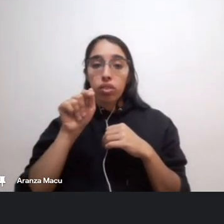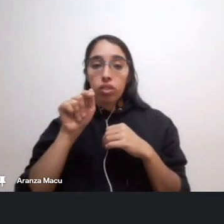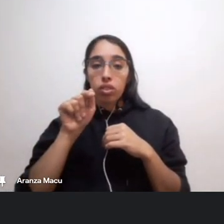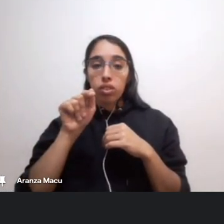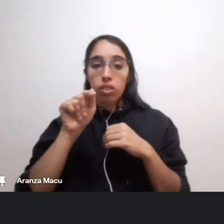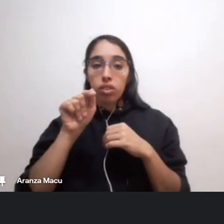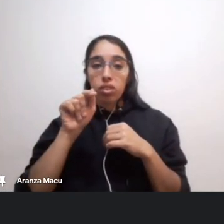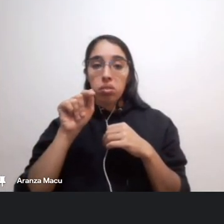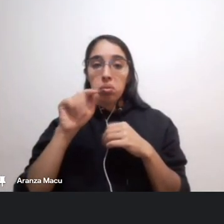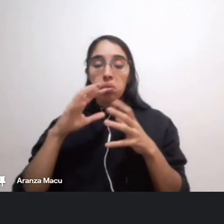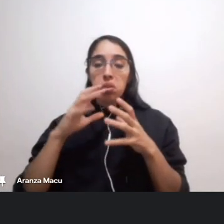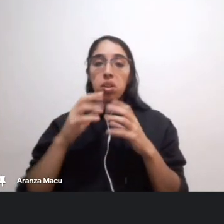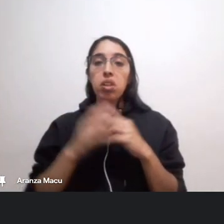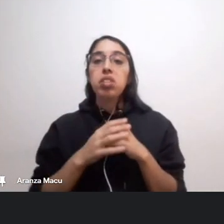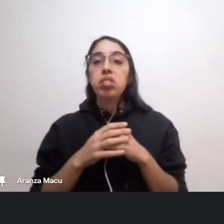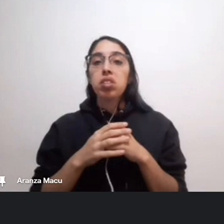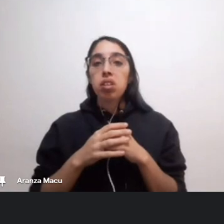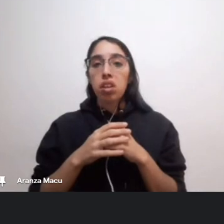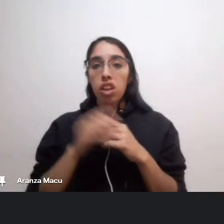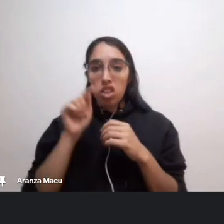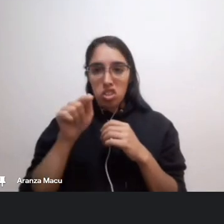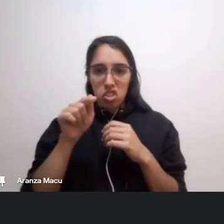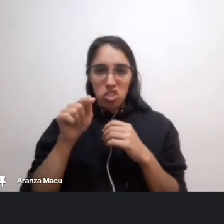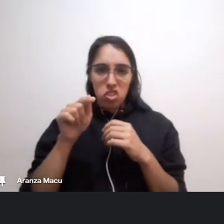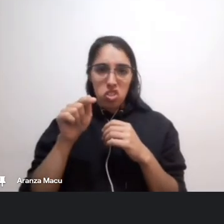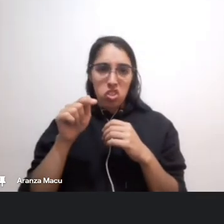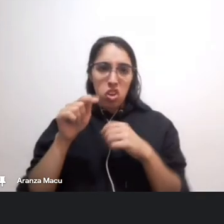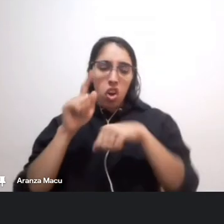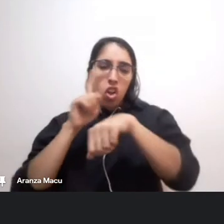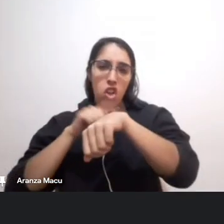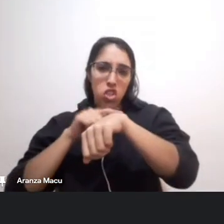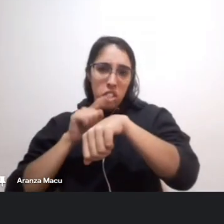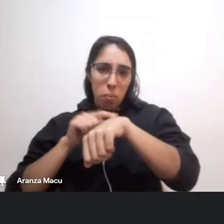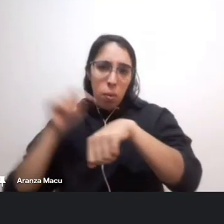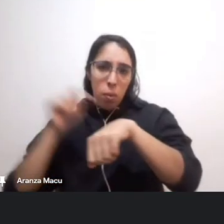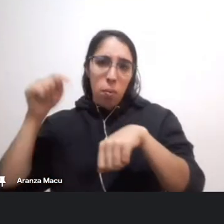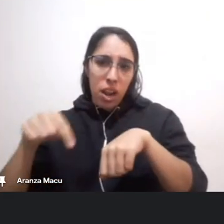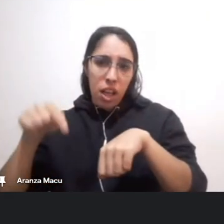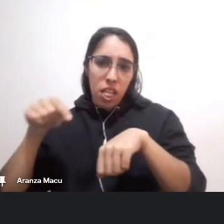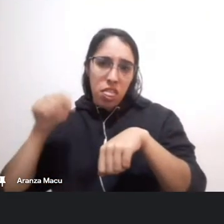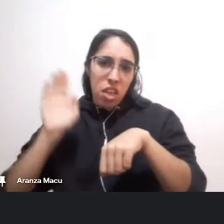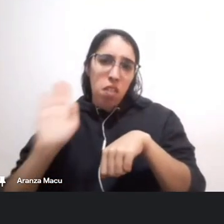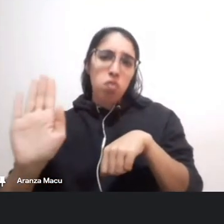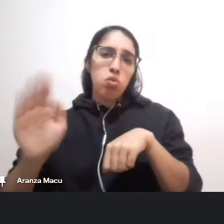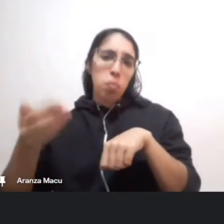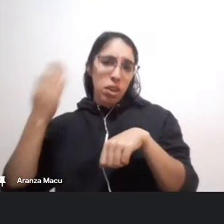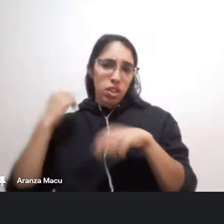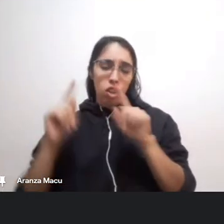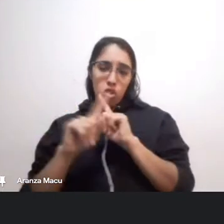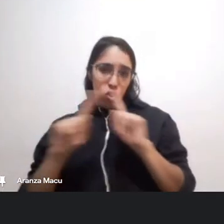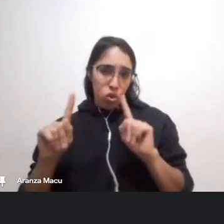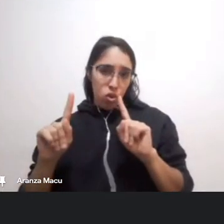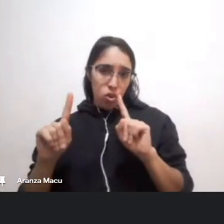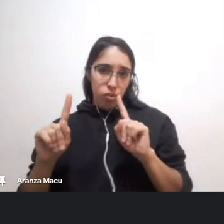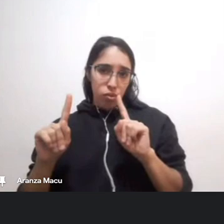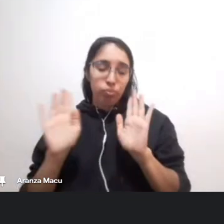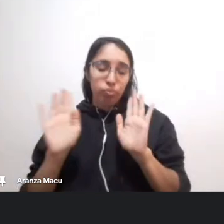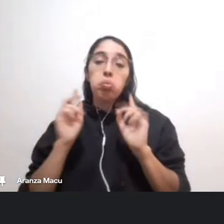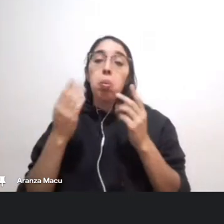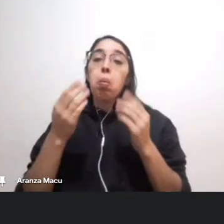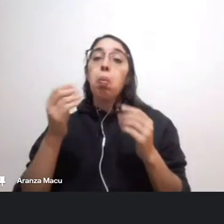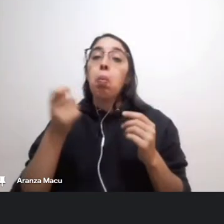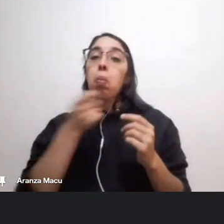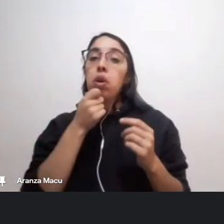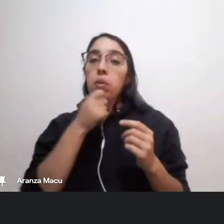todos los tiempos, sino que, por ejemplo, can y may son, están en presente, ¿sí? Quiere